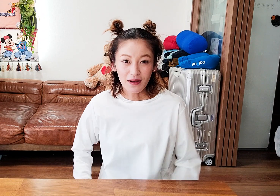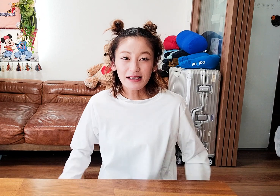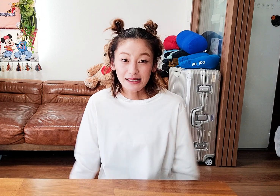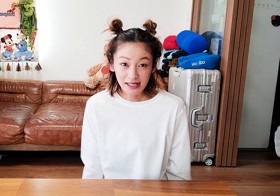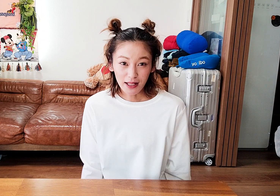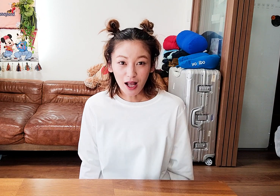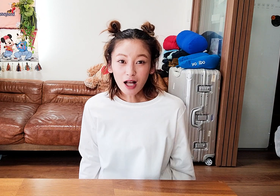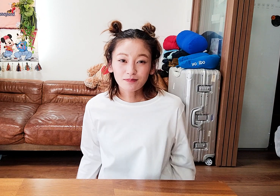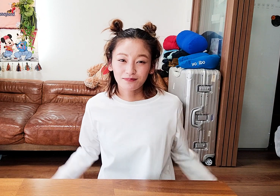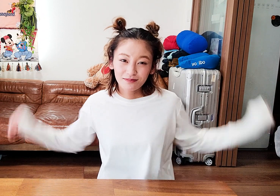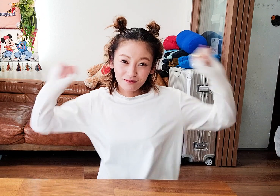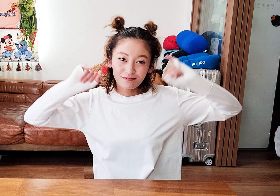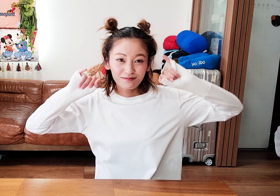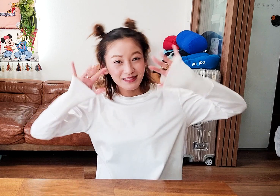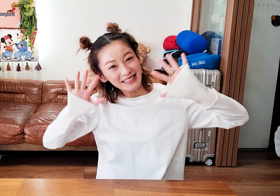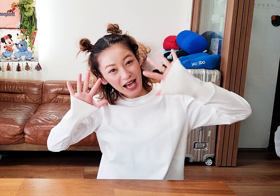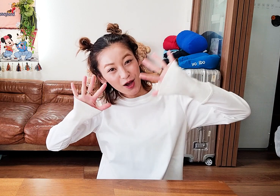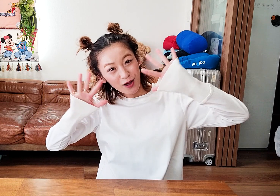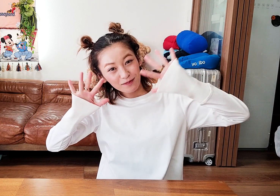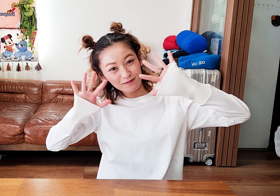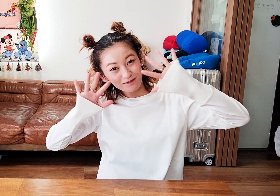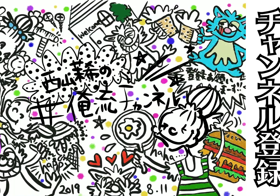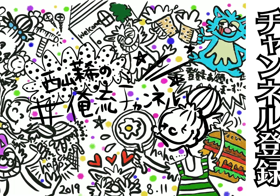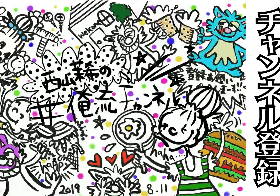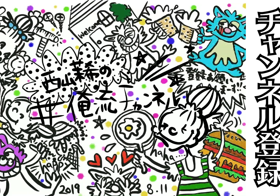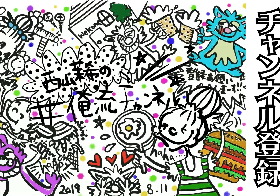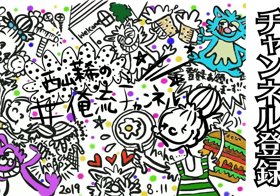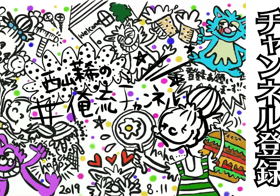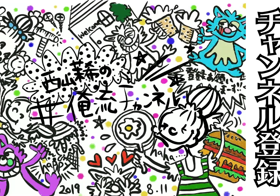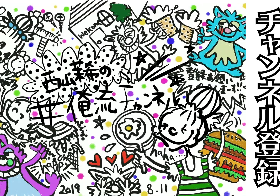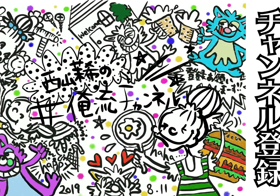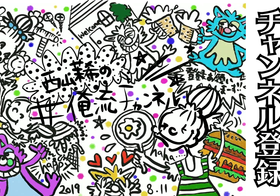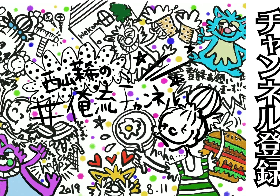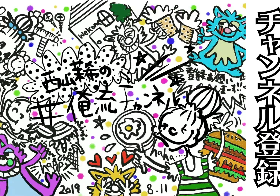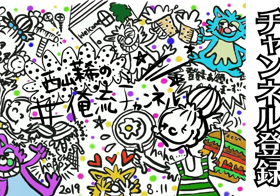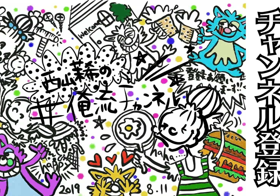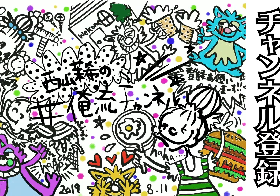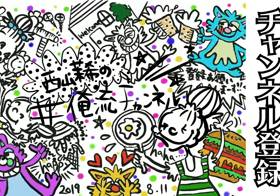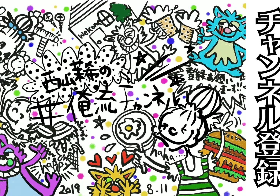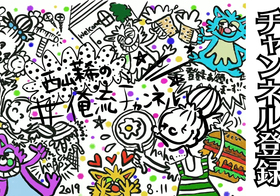せーの、チャオ。Thank you.